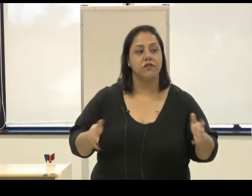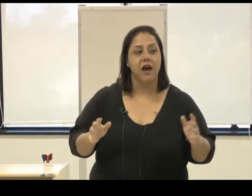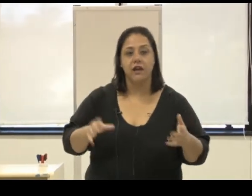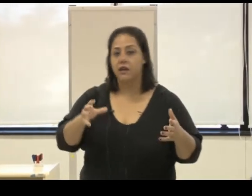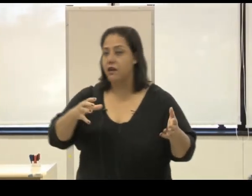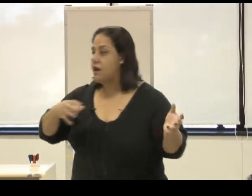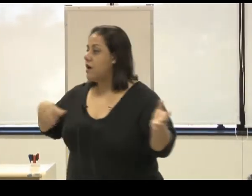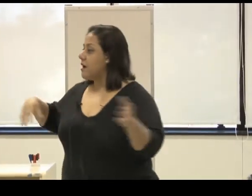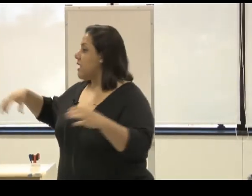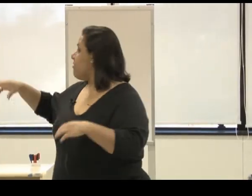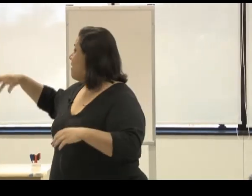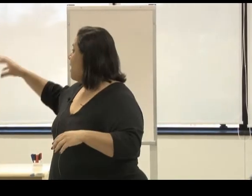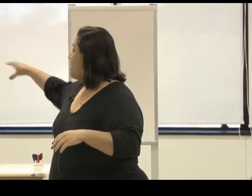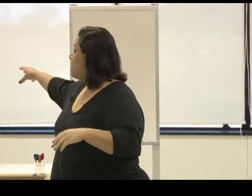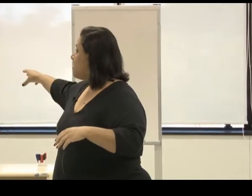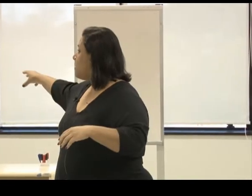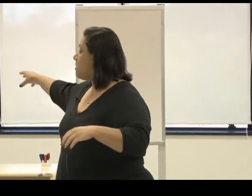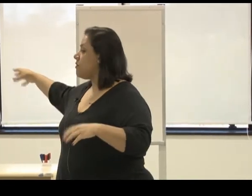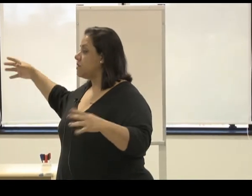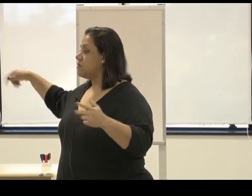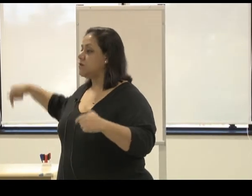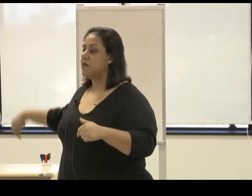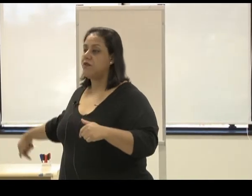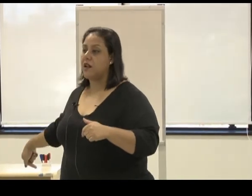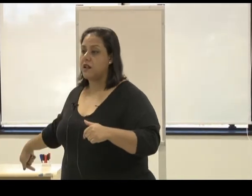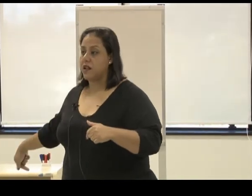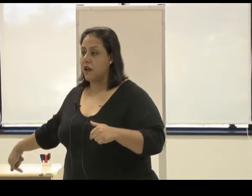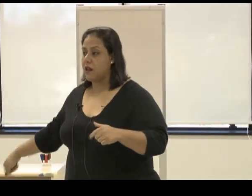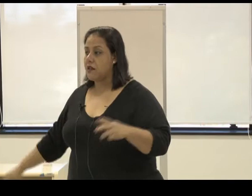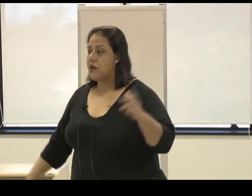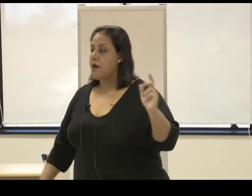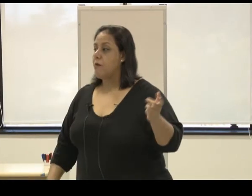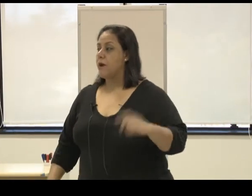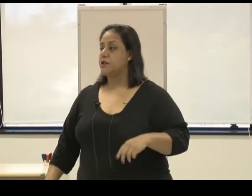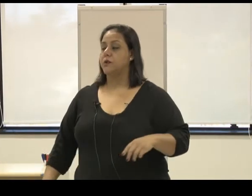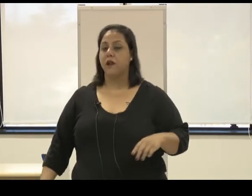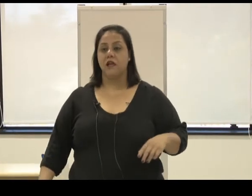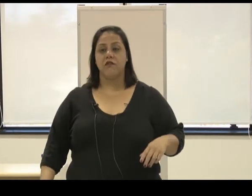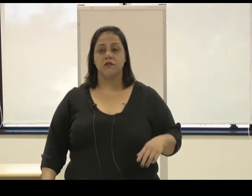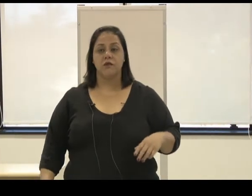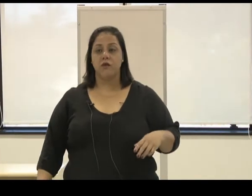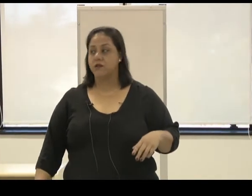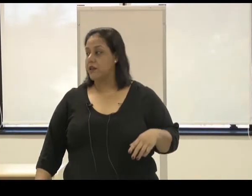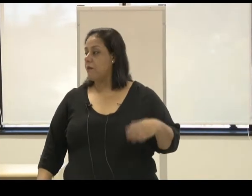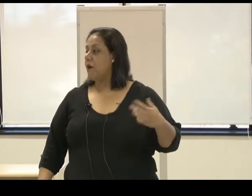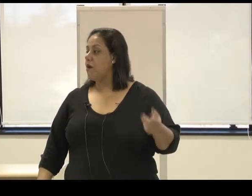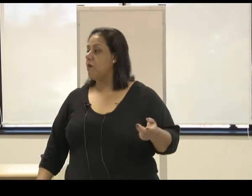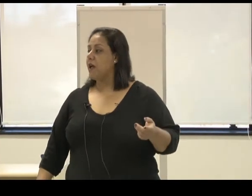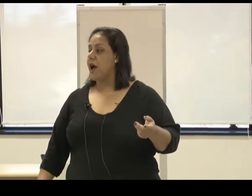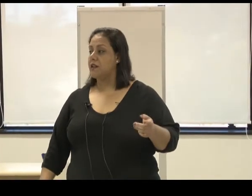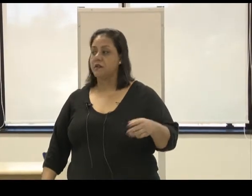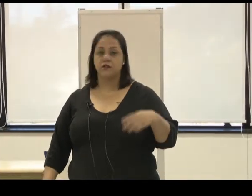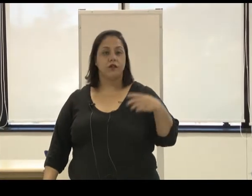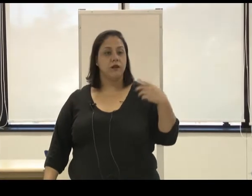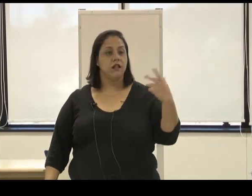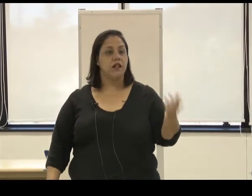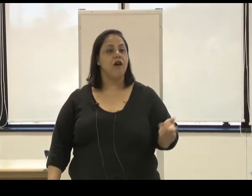vai gravar e vocês vão se ver na tela para a gente aprender a fazer uma coisa que é bem complicada, que se chama dar